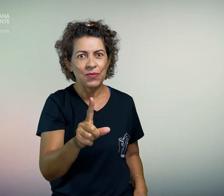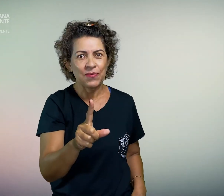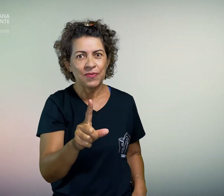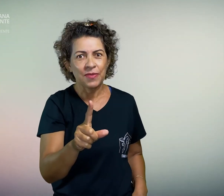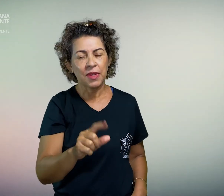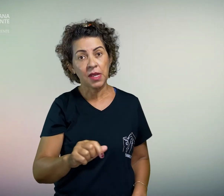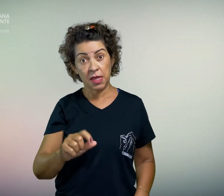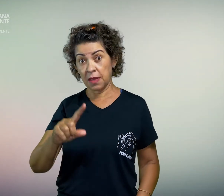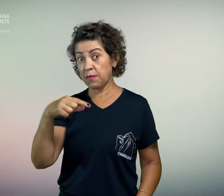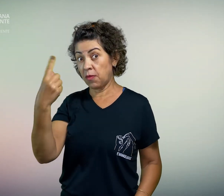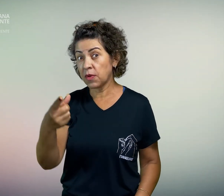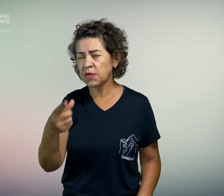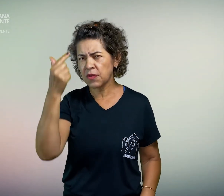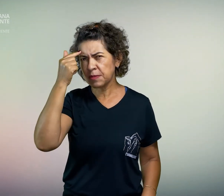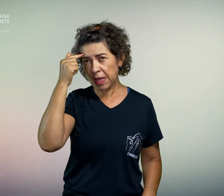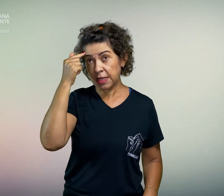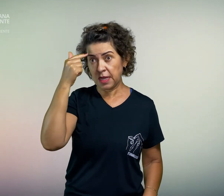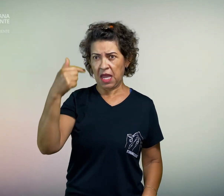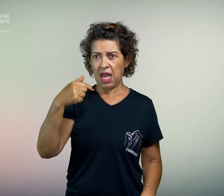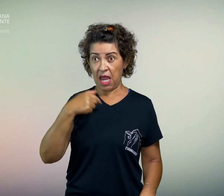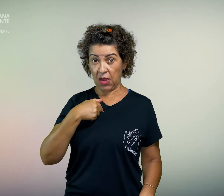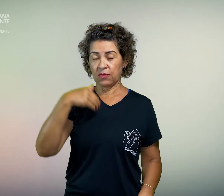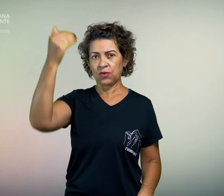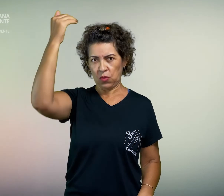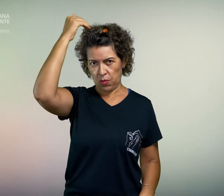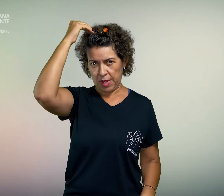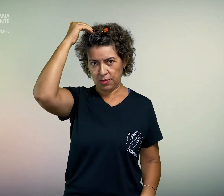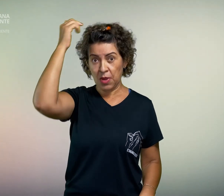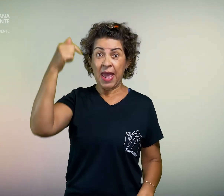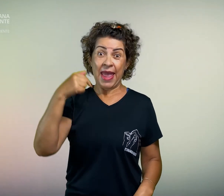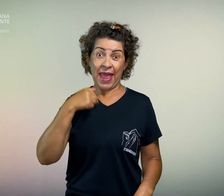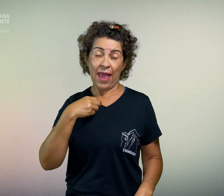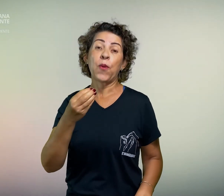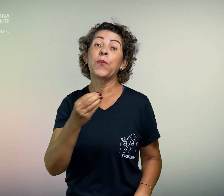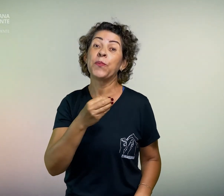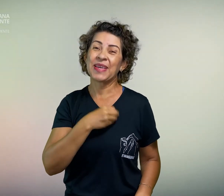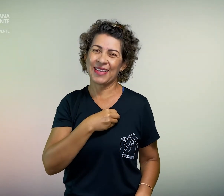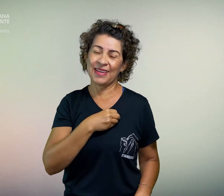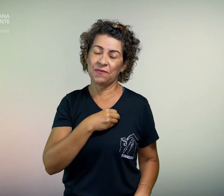Depois disso, ore sobre cada pecado, admitindo a sua culpa.